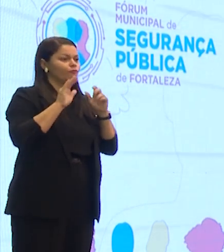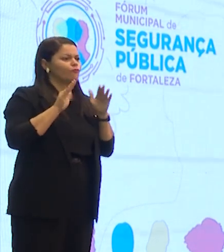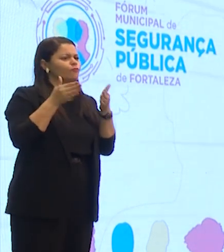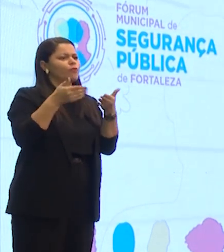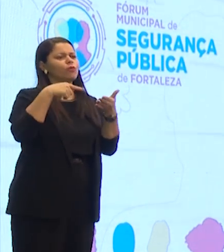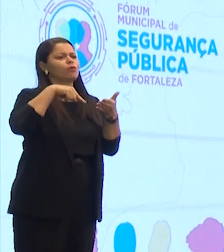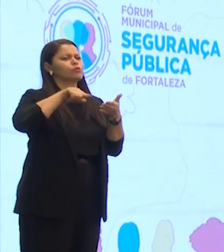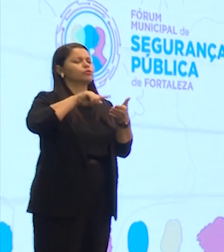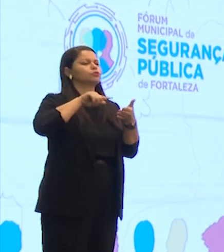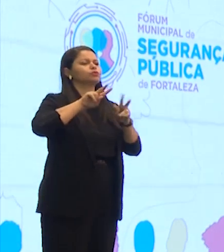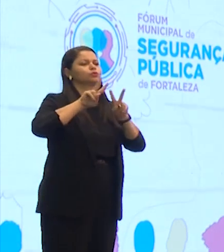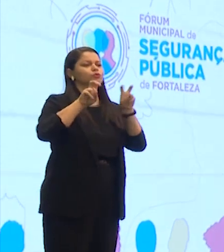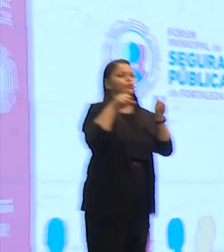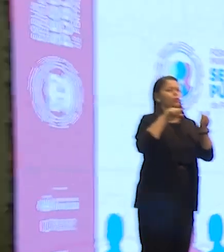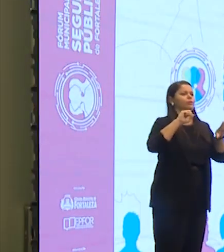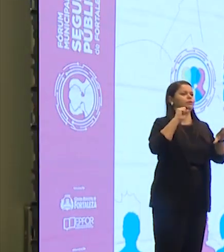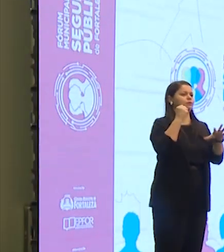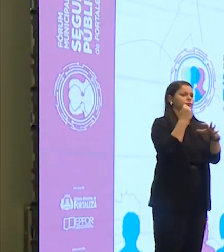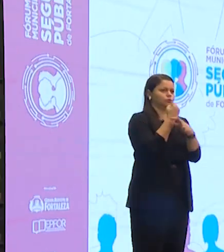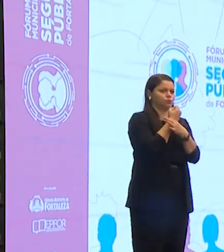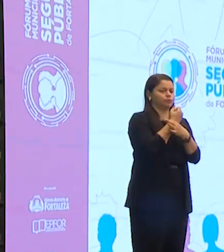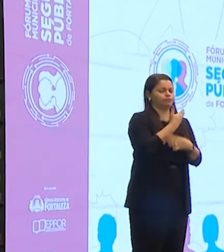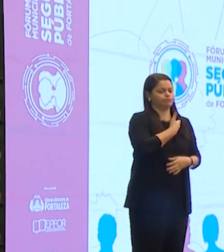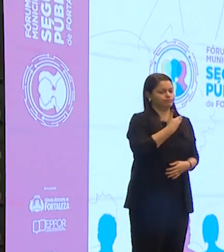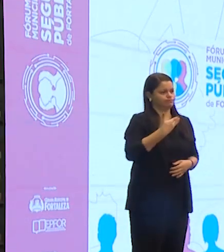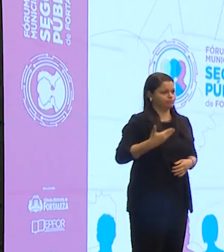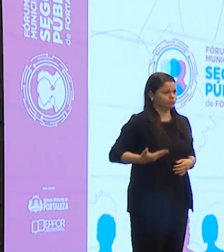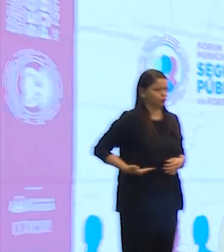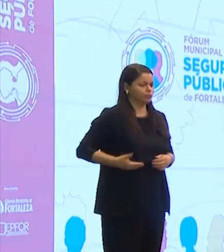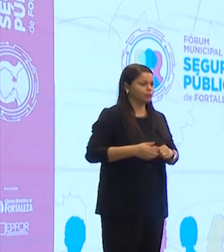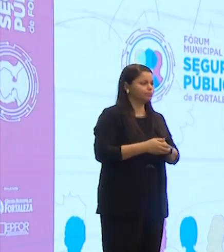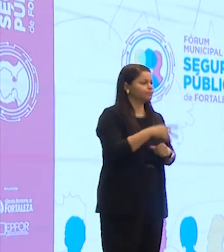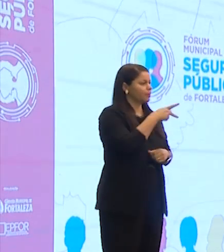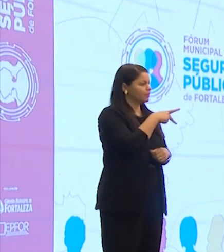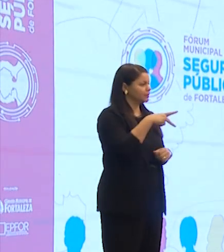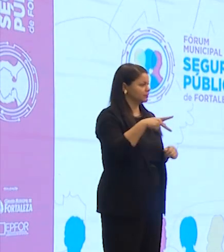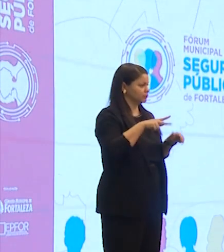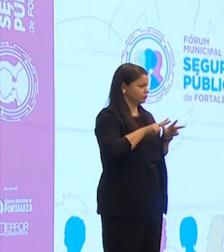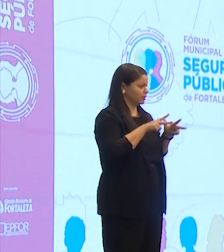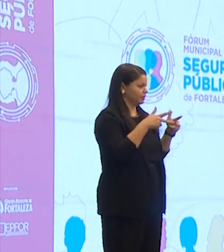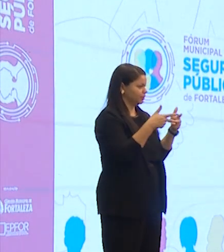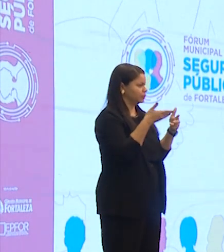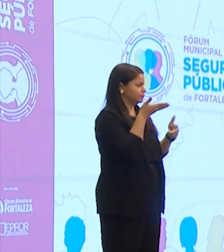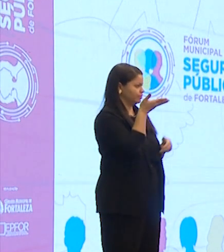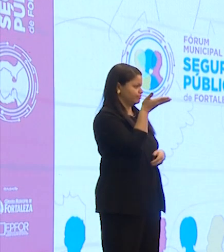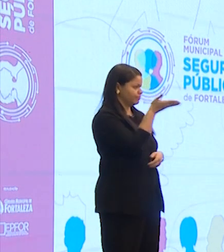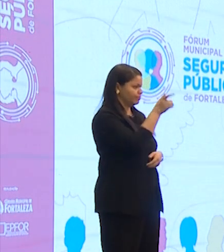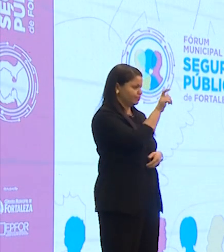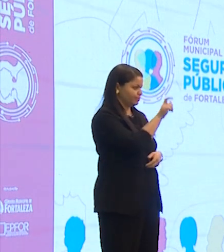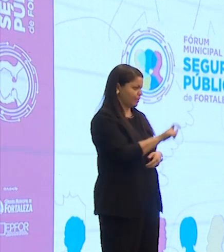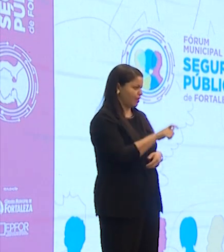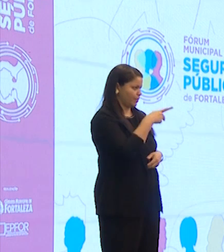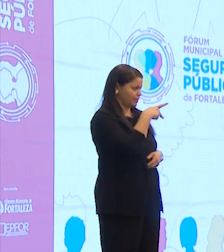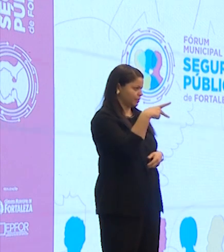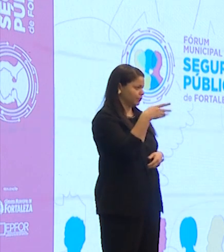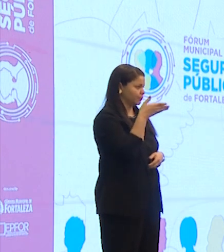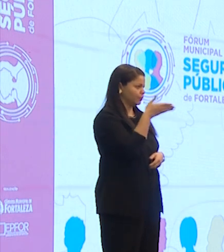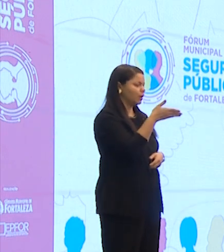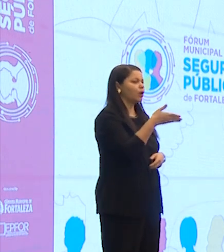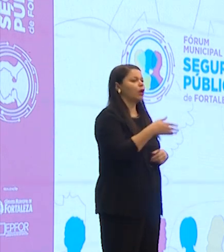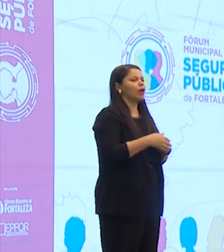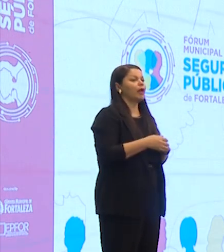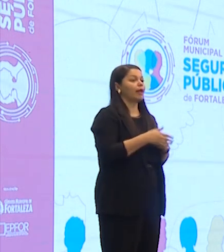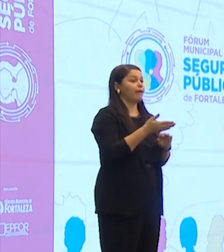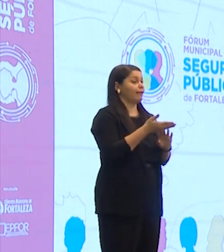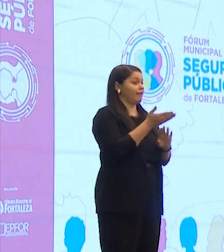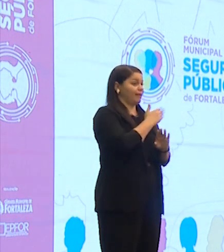pública. O senhor presidente da Câmara Municipal, na sua inspirada fala de